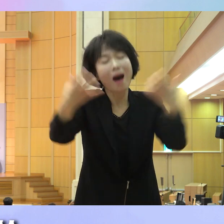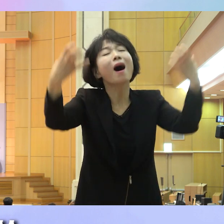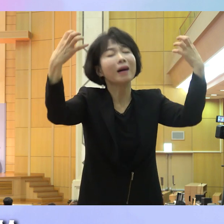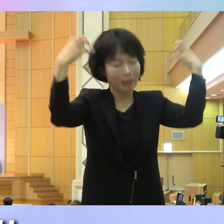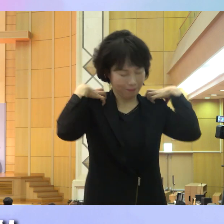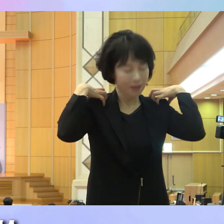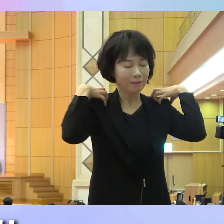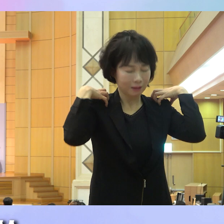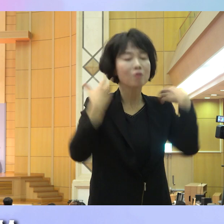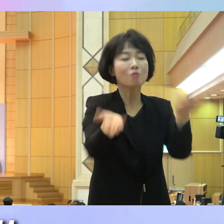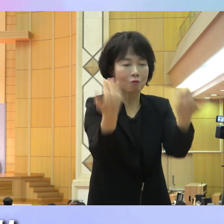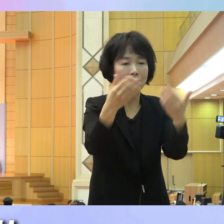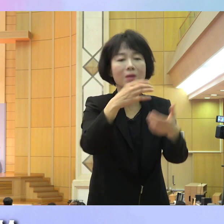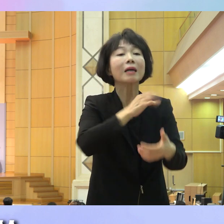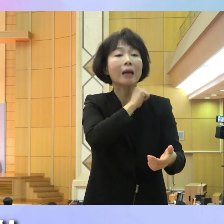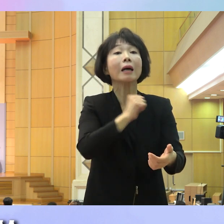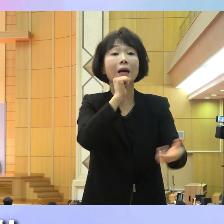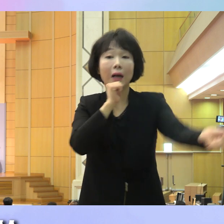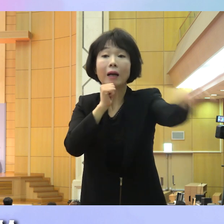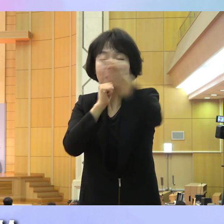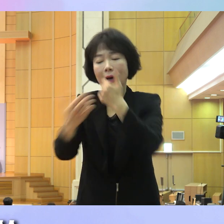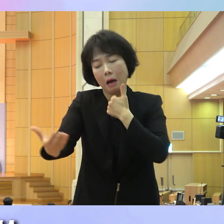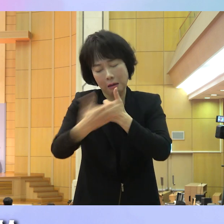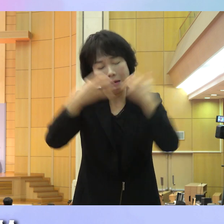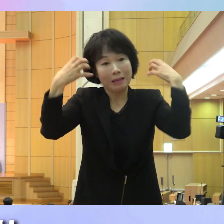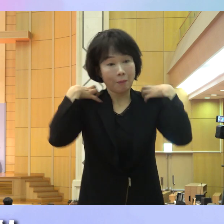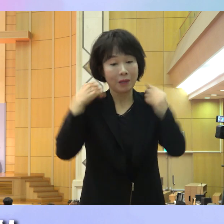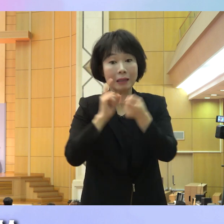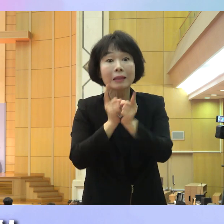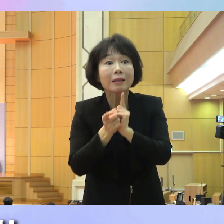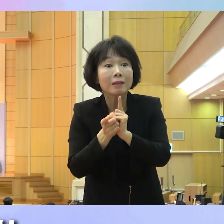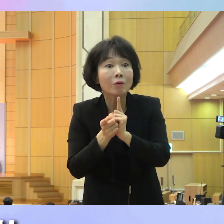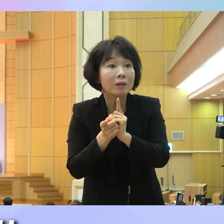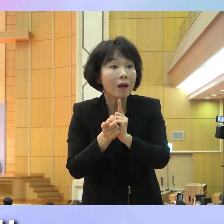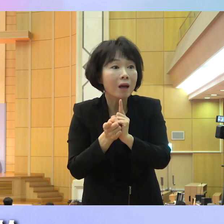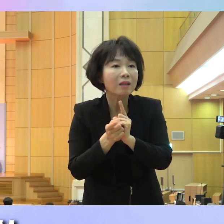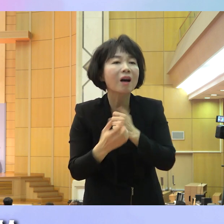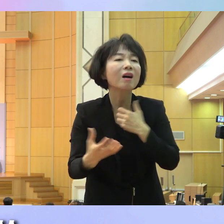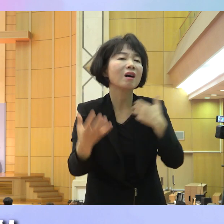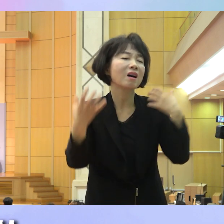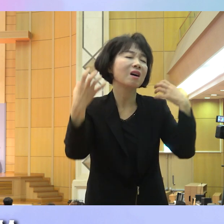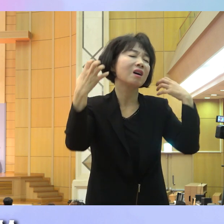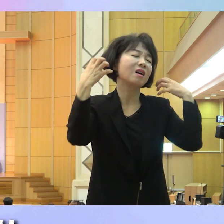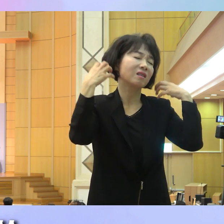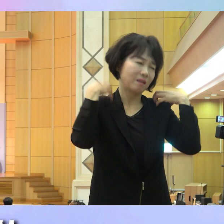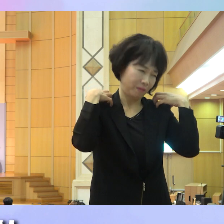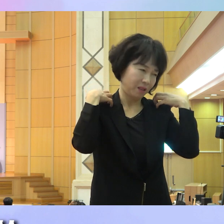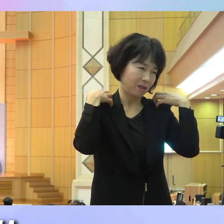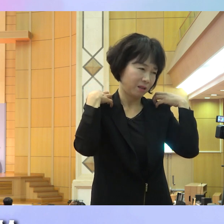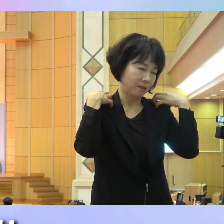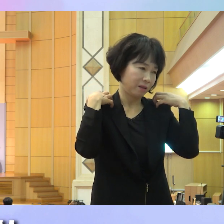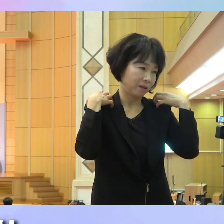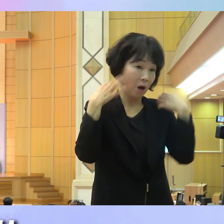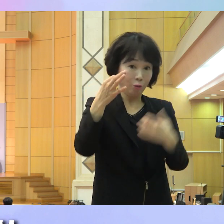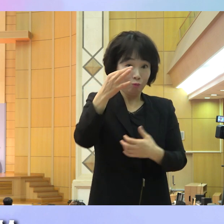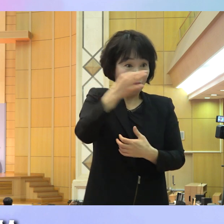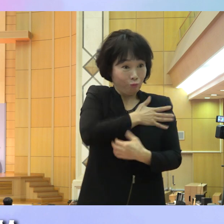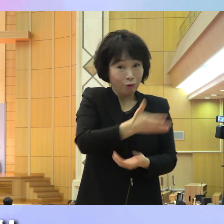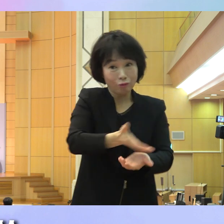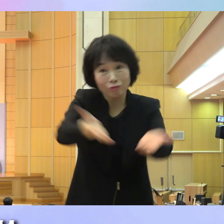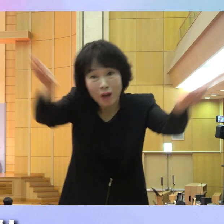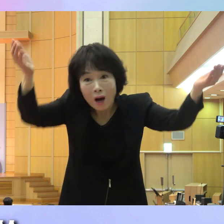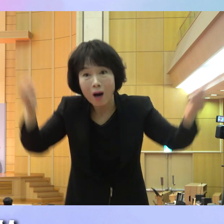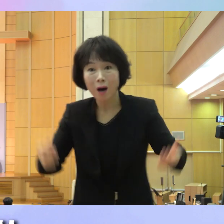예수님은 병들 것도 없는데 그냥 채찍에 맞아서 우리 병들어서 고통당하듯